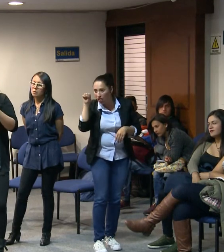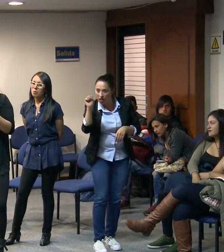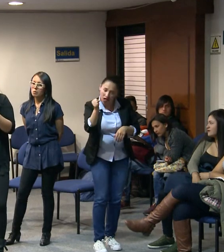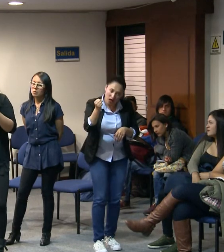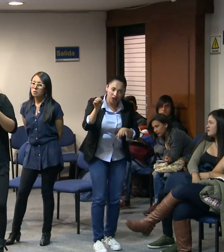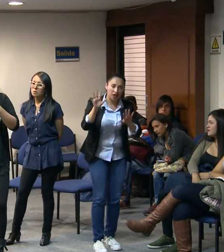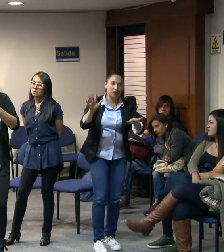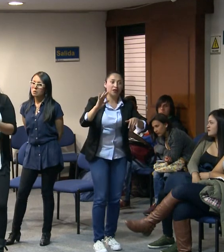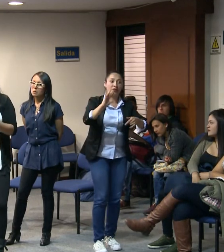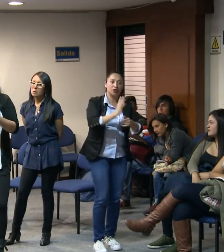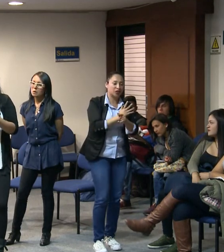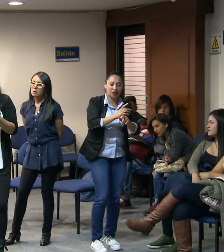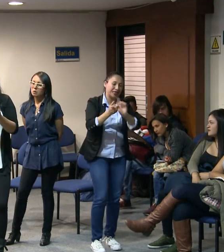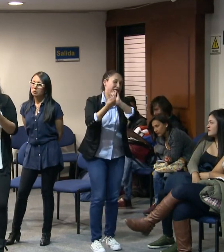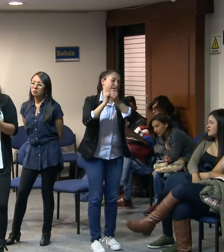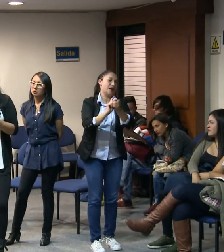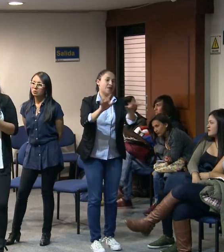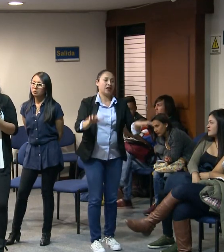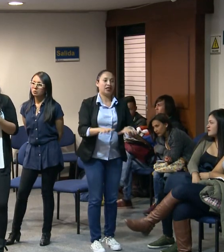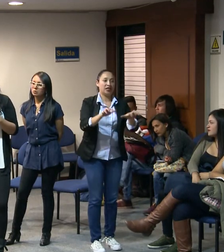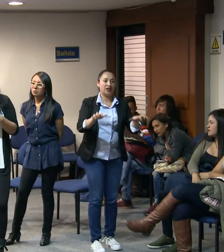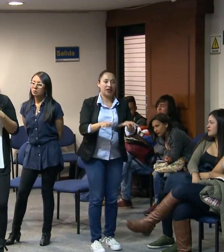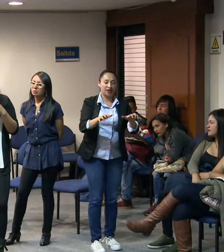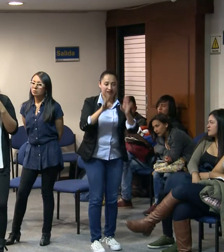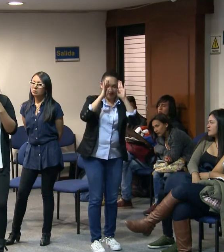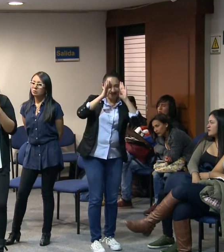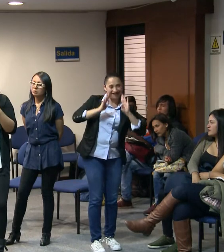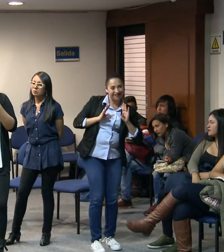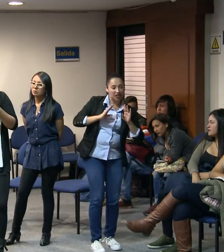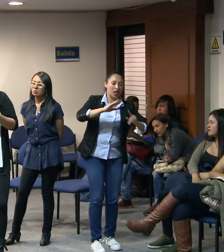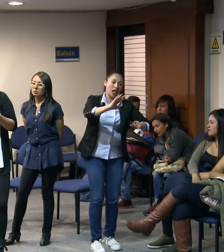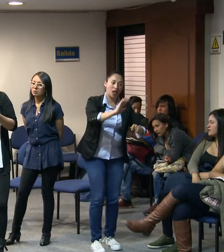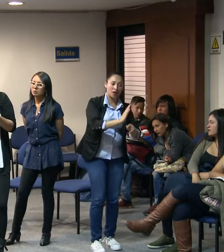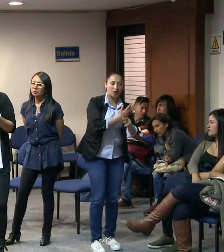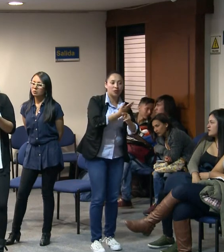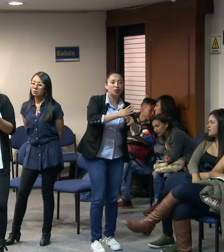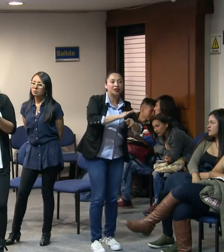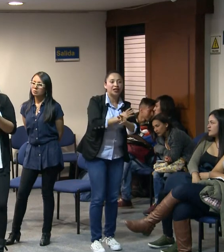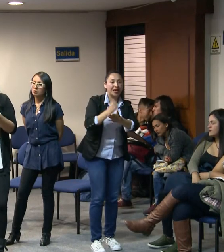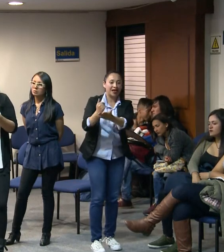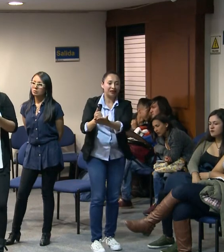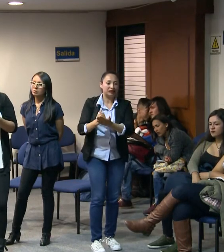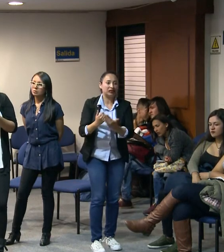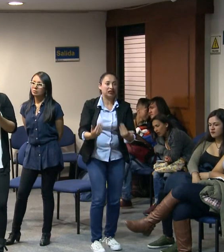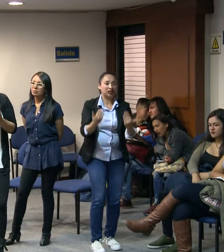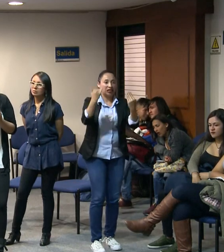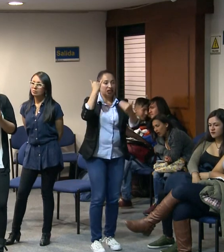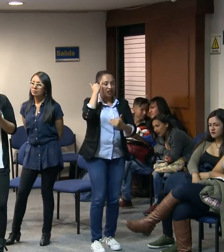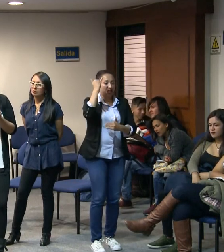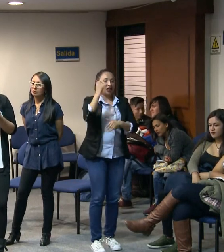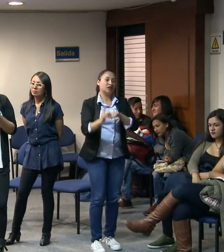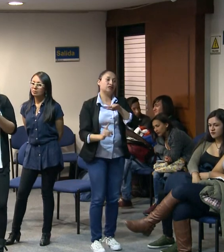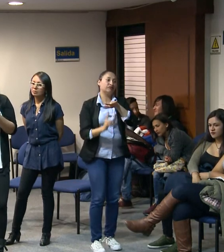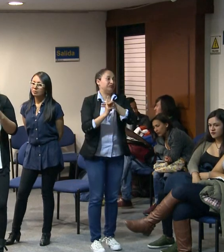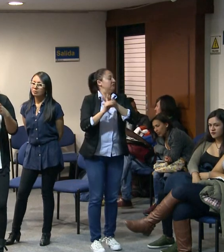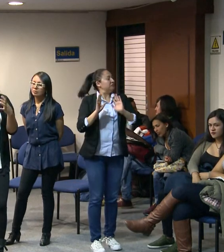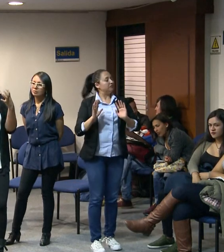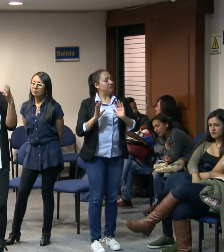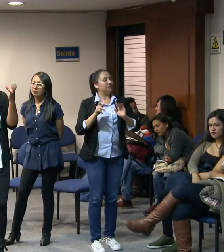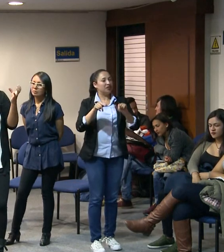bueno, vamos a hacer otra cosa para captar otra vez la atención. Entonces la música fue una de las ideas que surgieron como